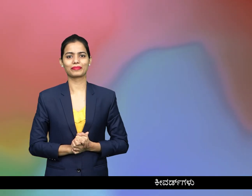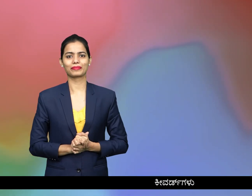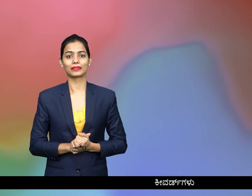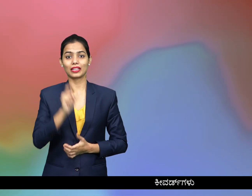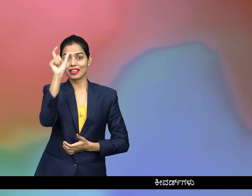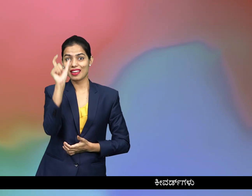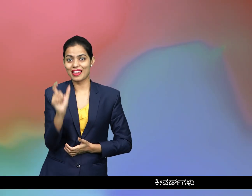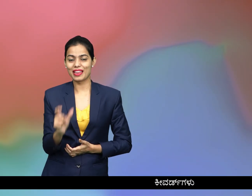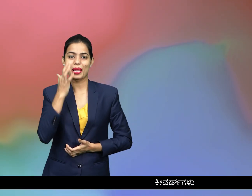ಕೀವರ್ಡ್ಗಳು: